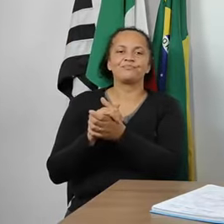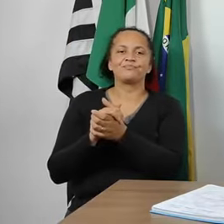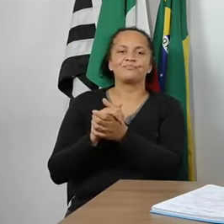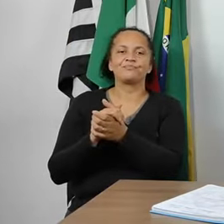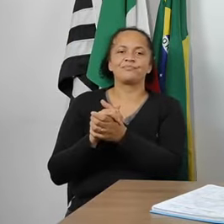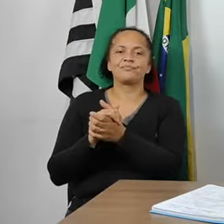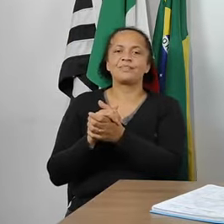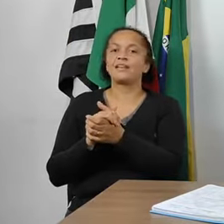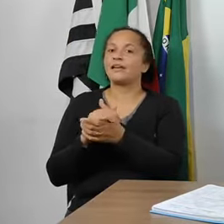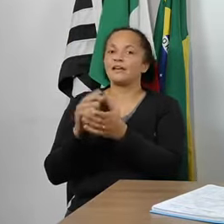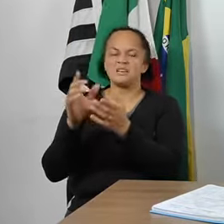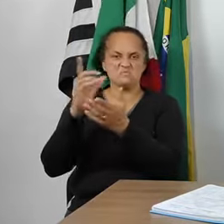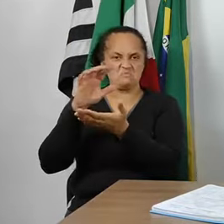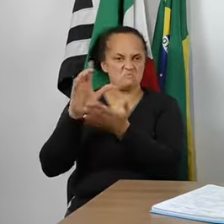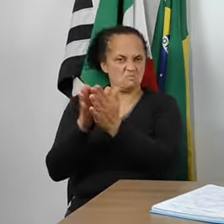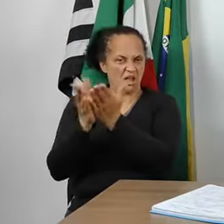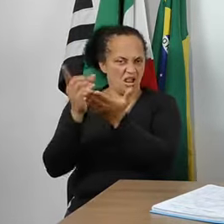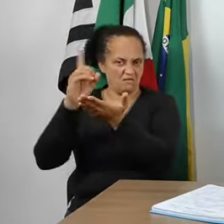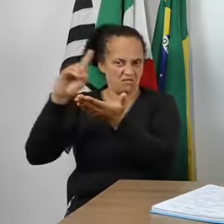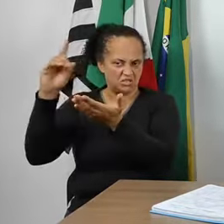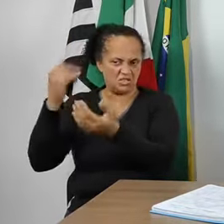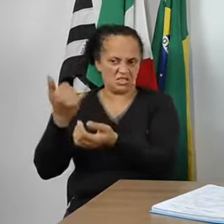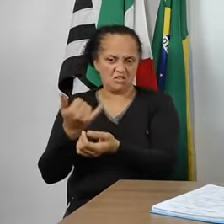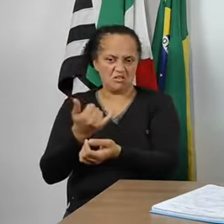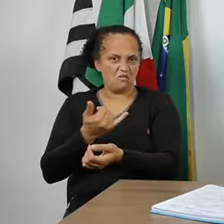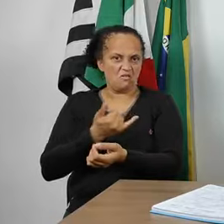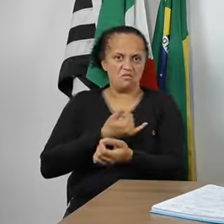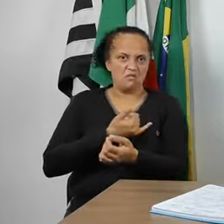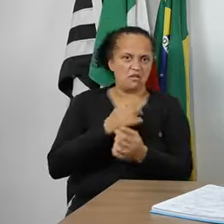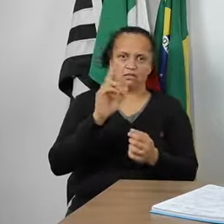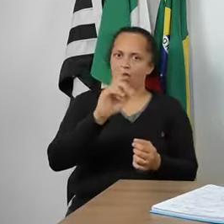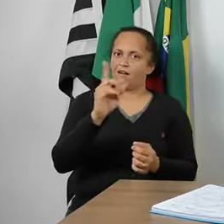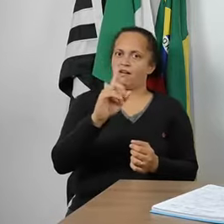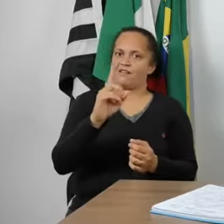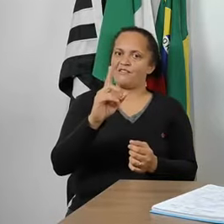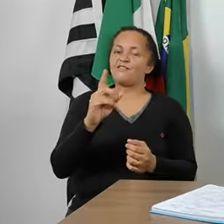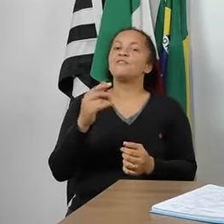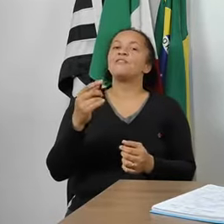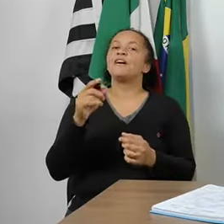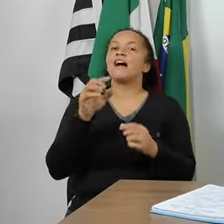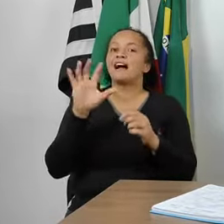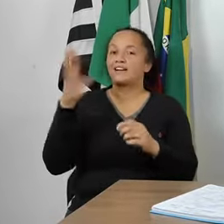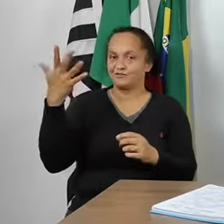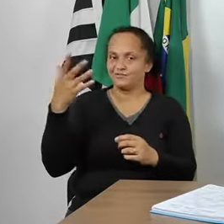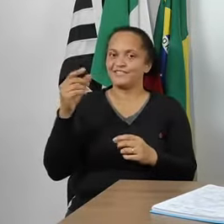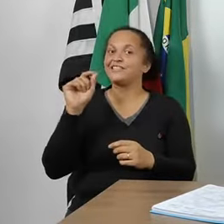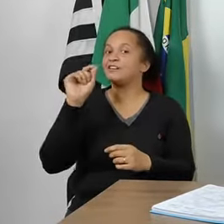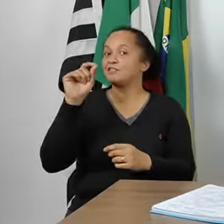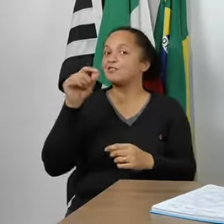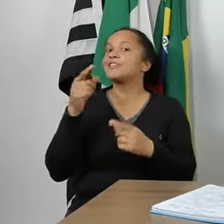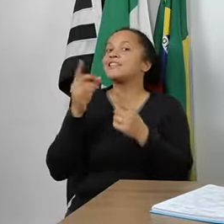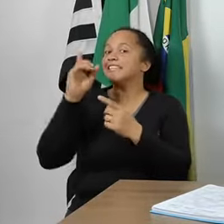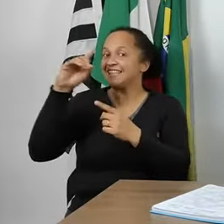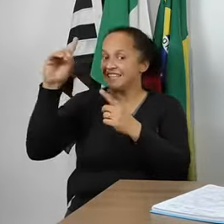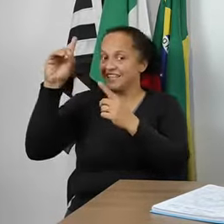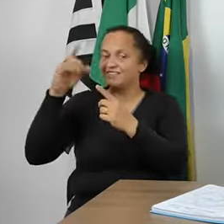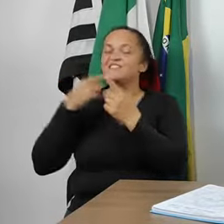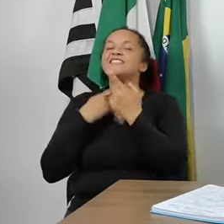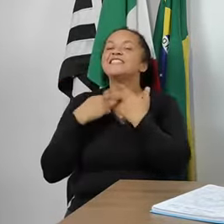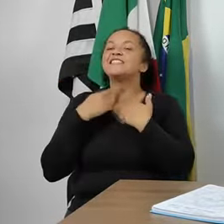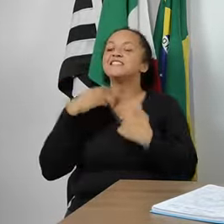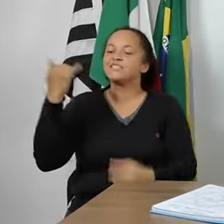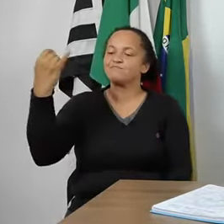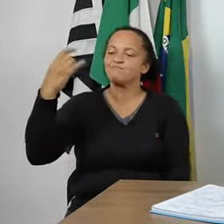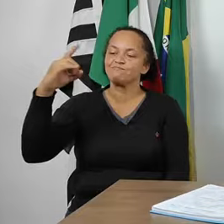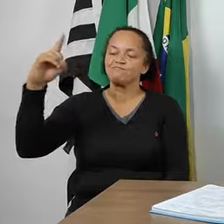Senhor. Ela não voltará para mim vazia, mas fará o que desejo e